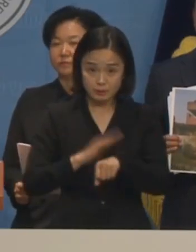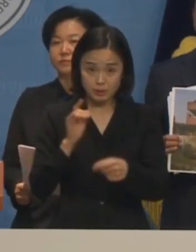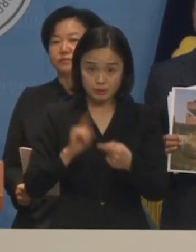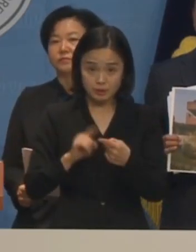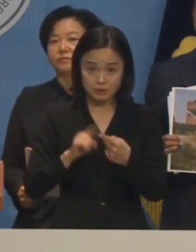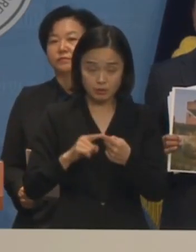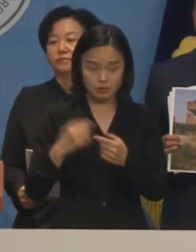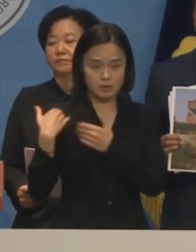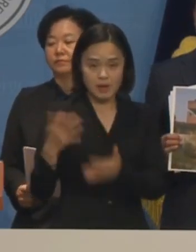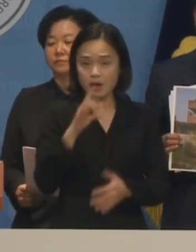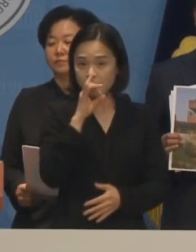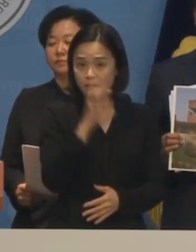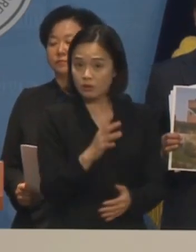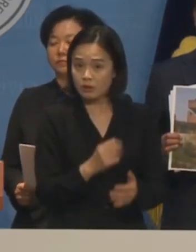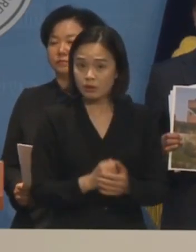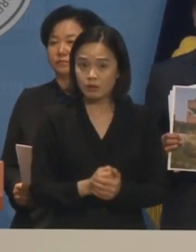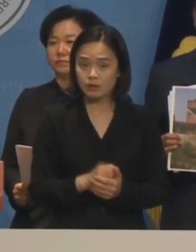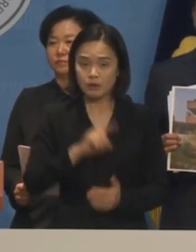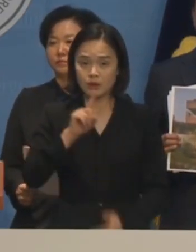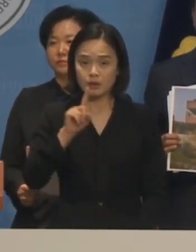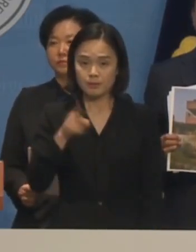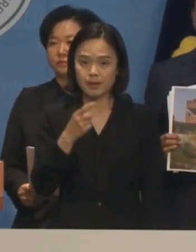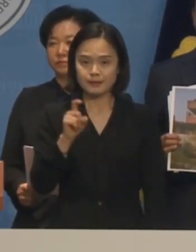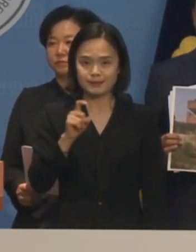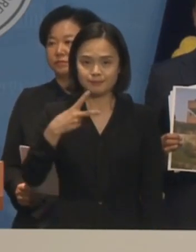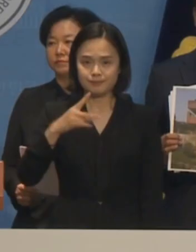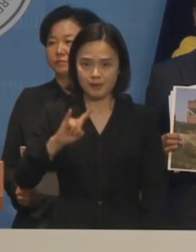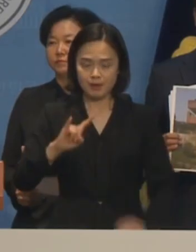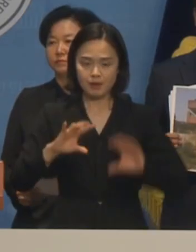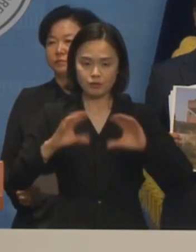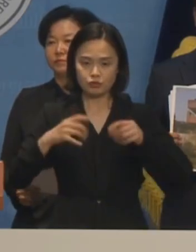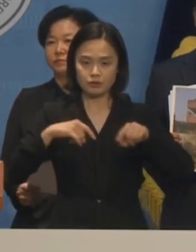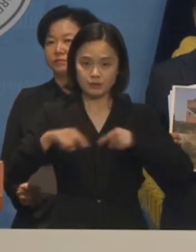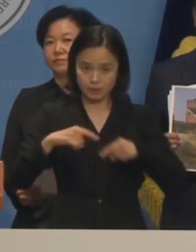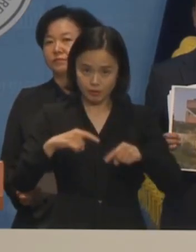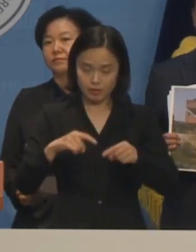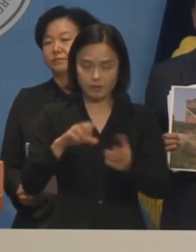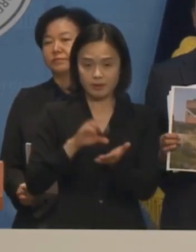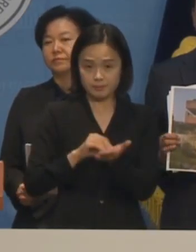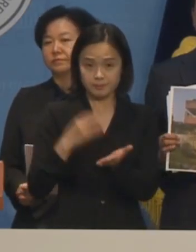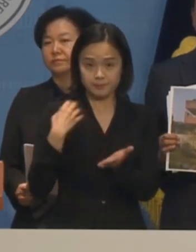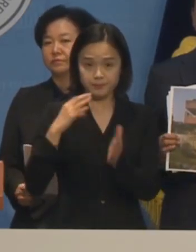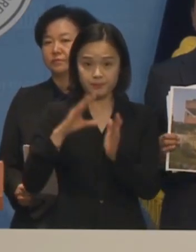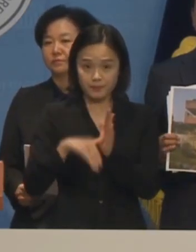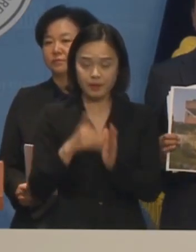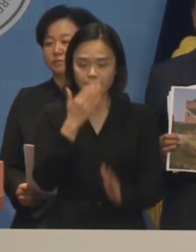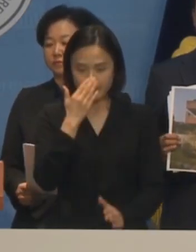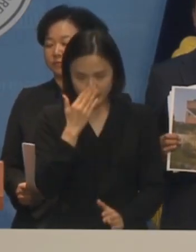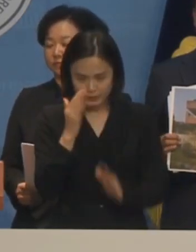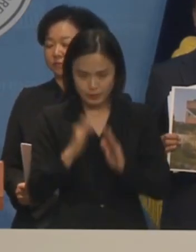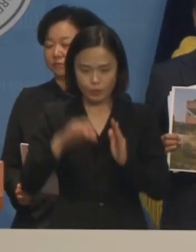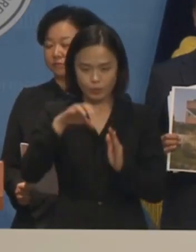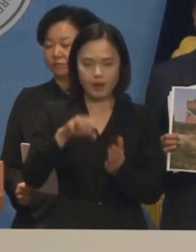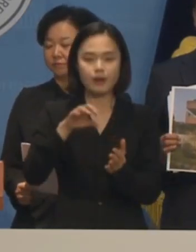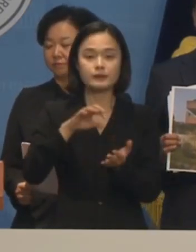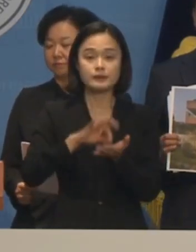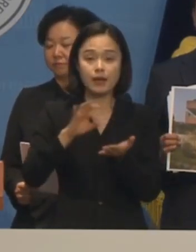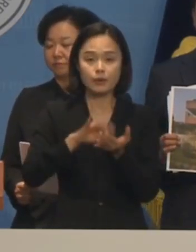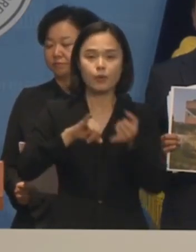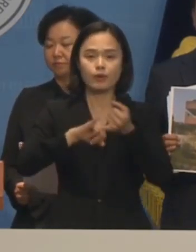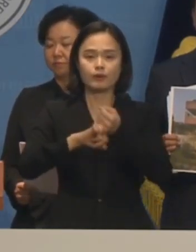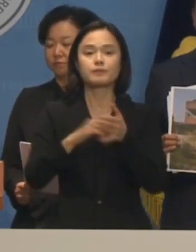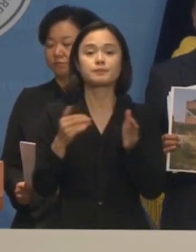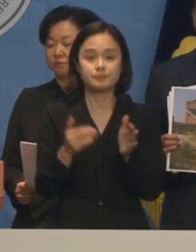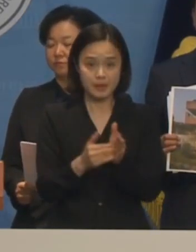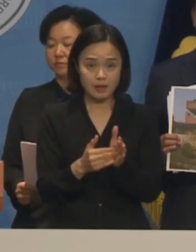국정과제에서 검소한 관사 운영을 약속했고 호화관사 폐지와 관사 규모 및 사용기준